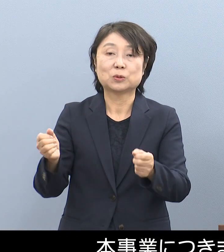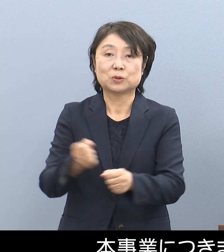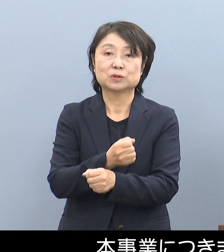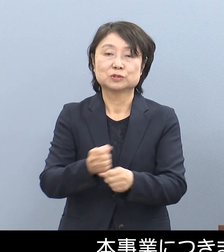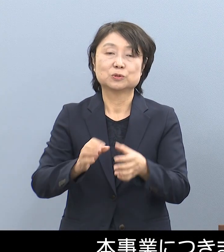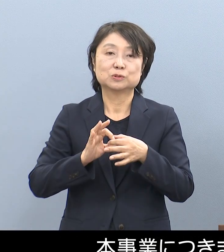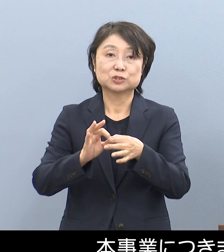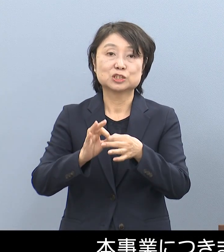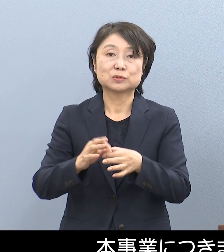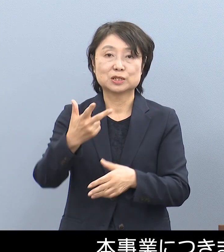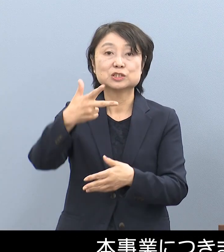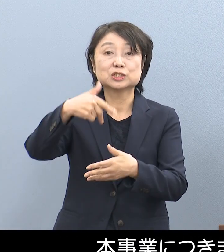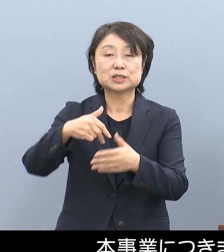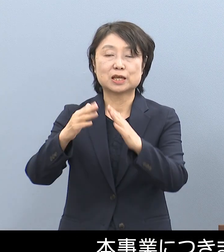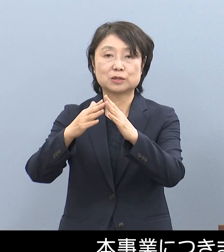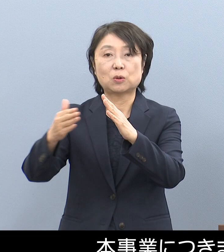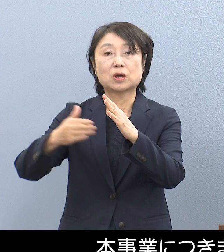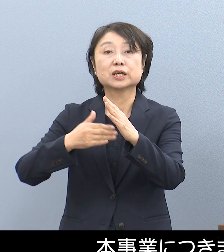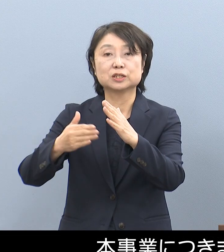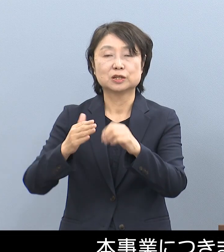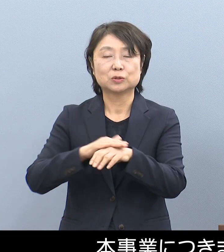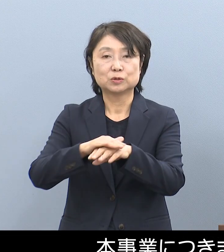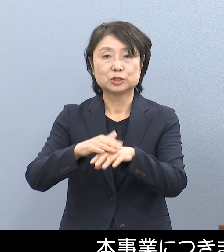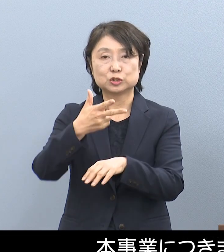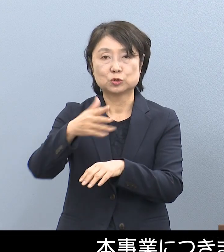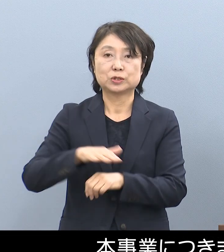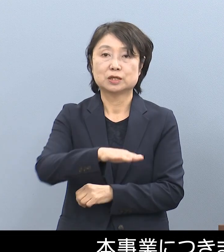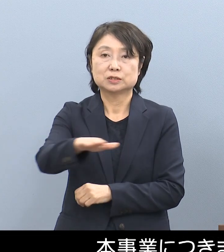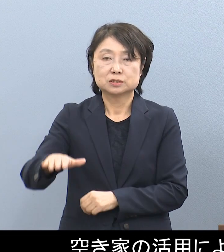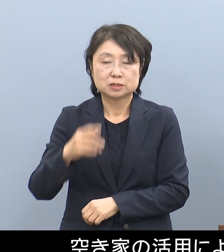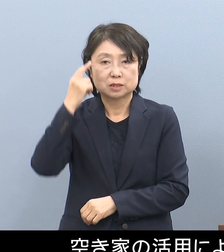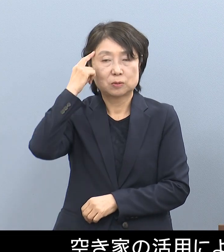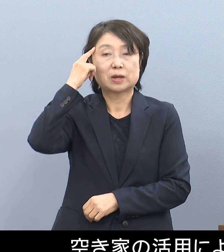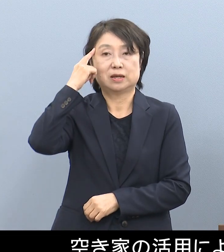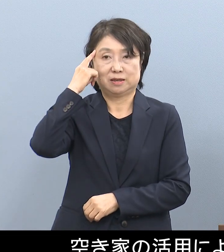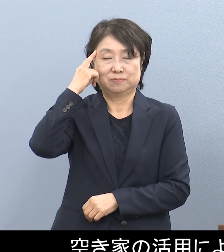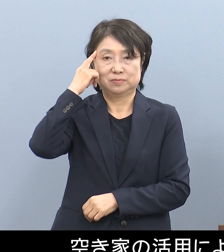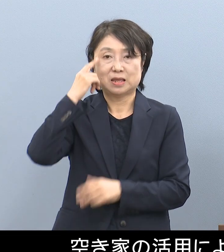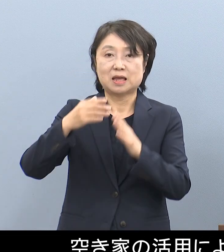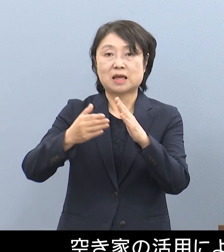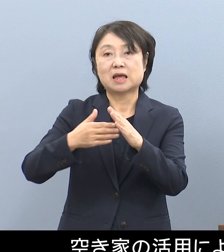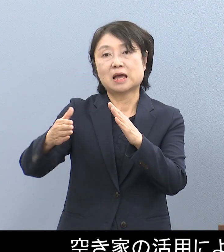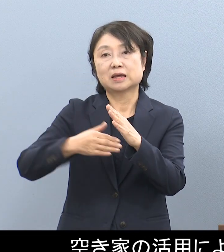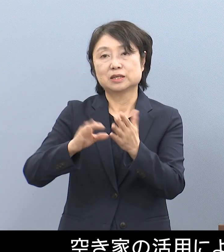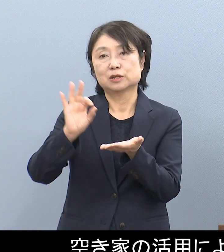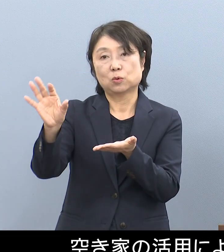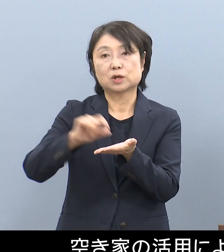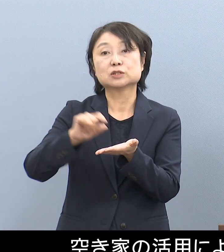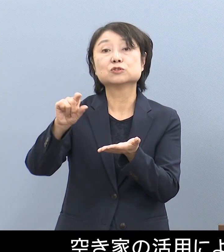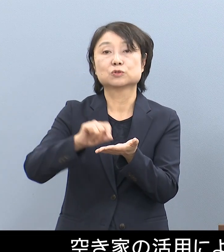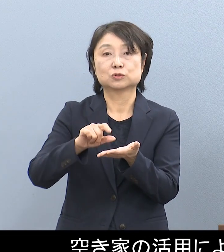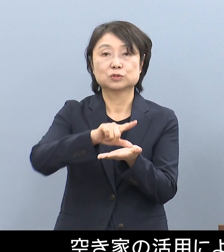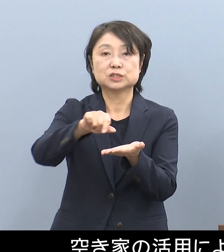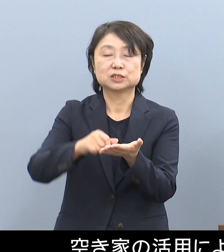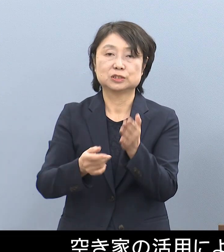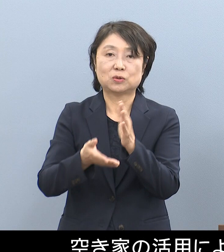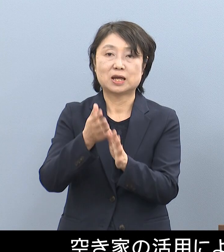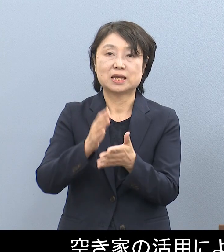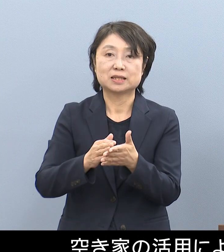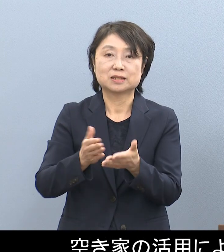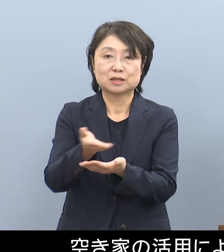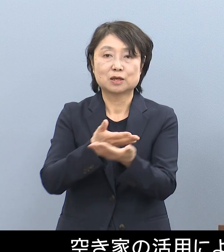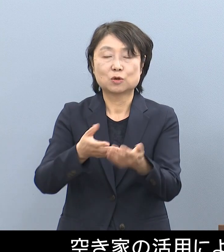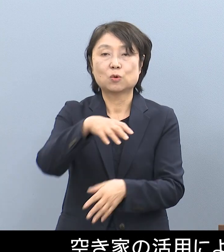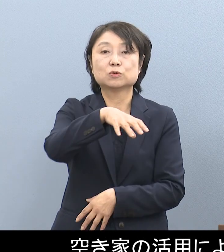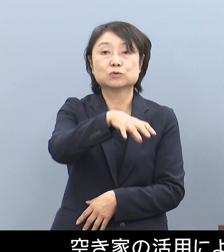、市内の空き家を貴重な資源と捉えまして、空き家の活用による地域の新たな交流の